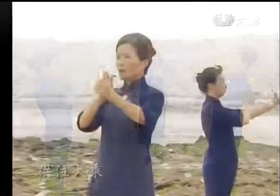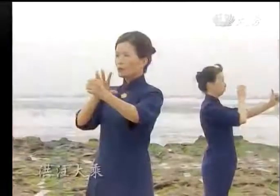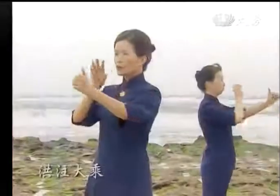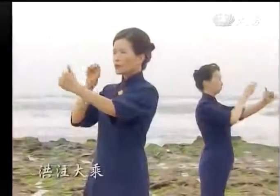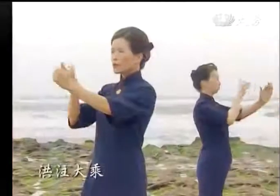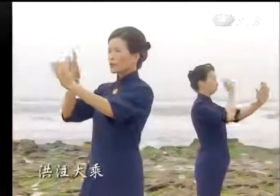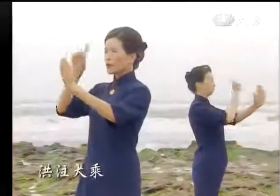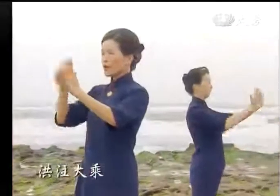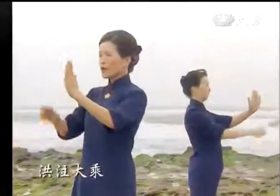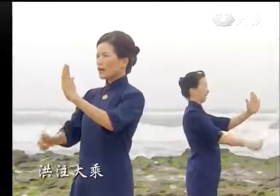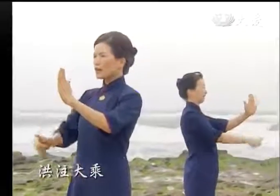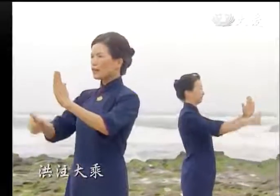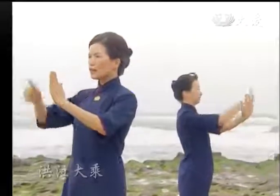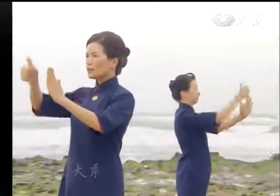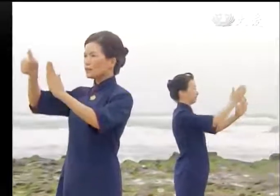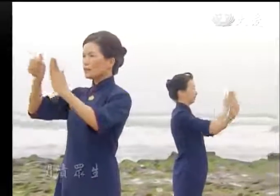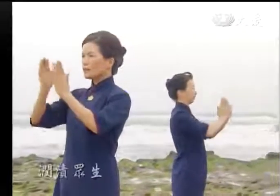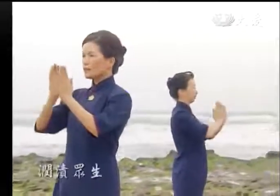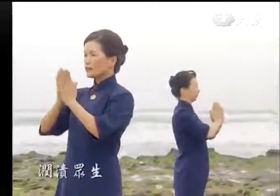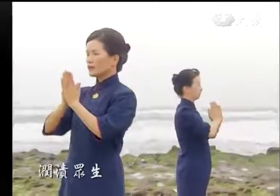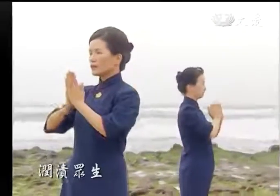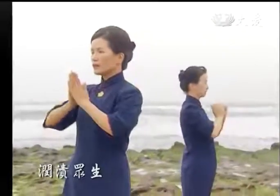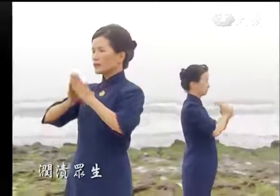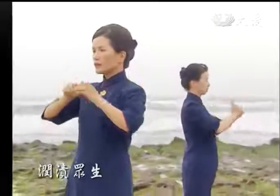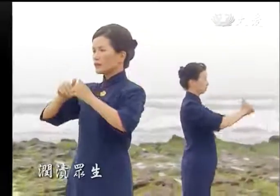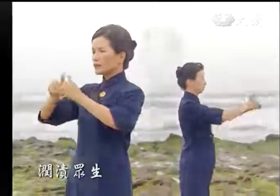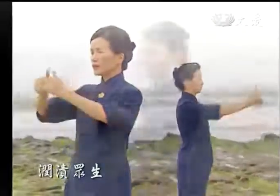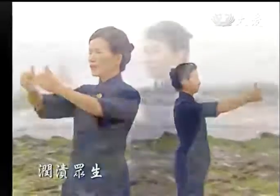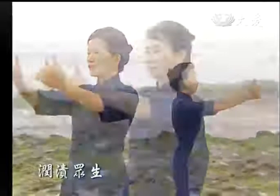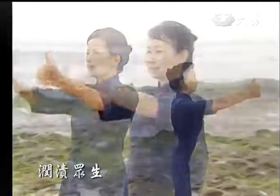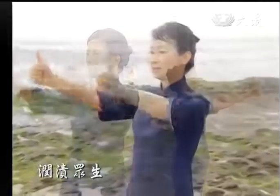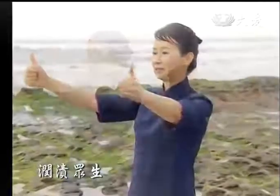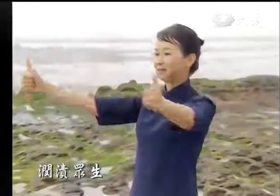红烛大成润子众